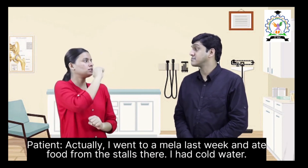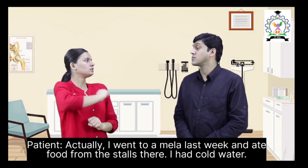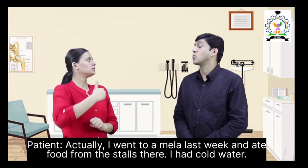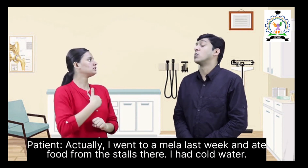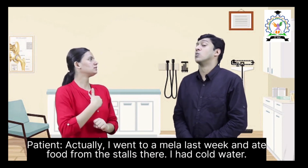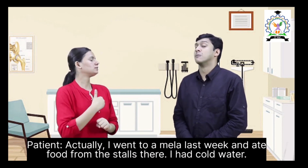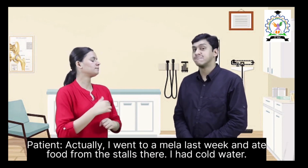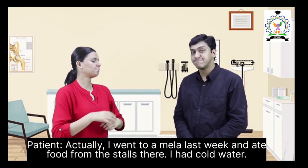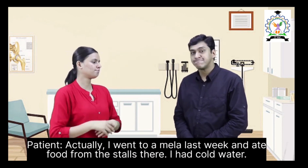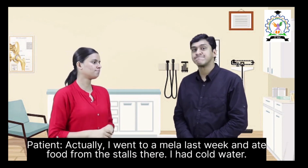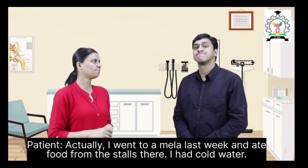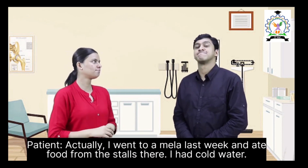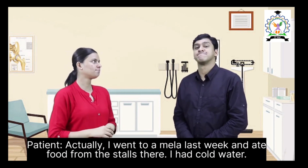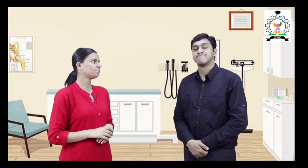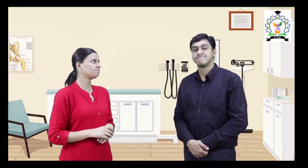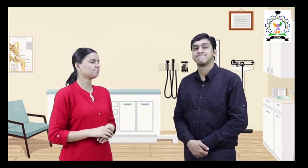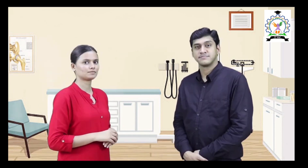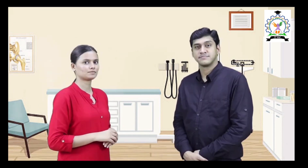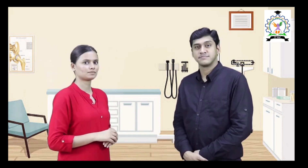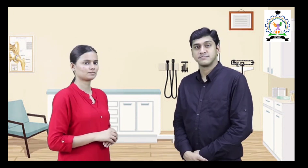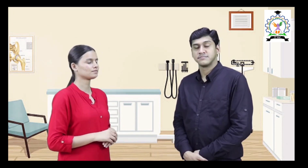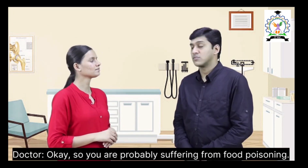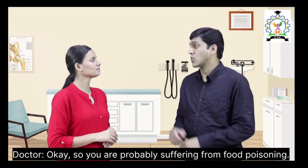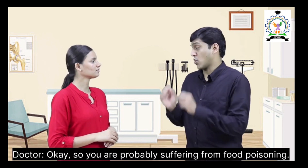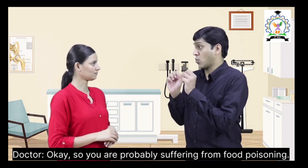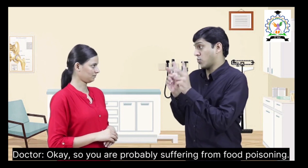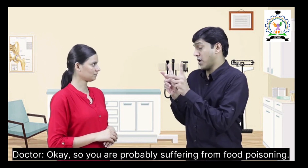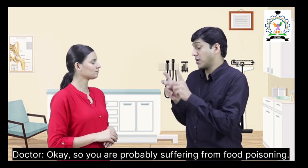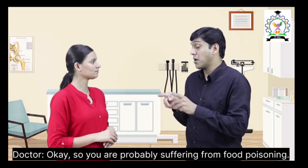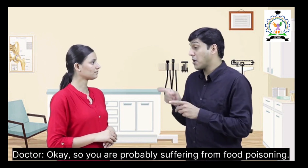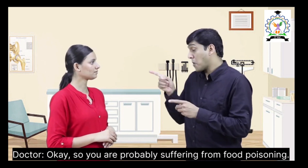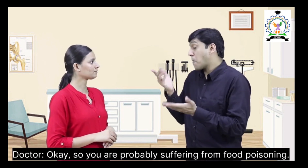थी और साथ ही मैंने ठंडा पानी पी लिया था।